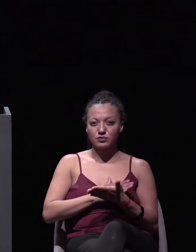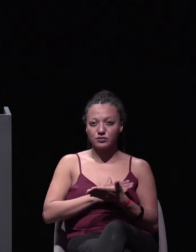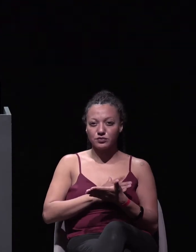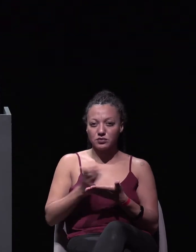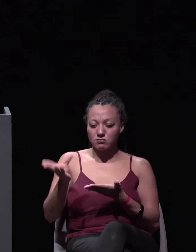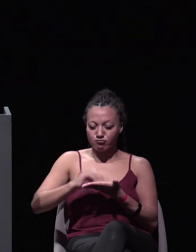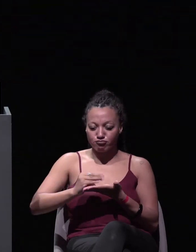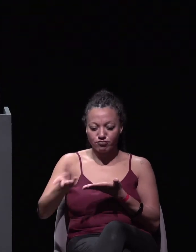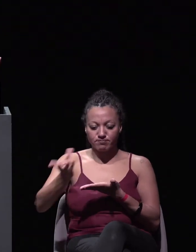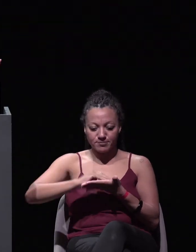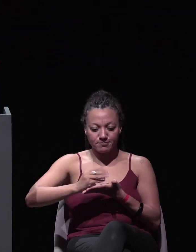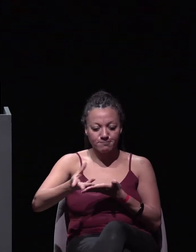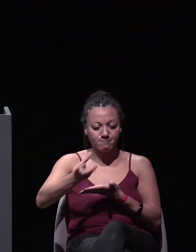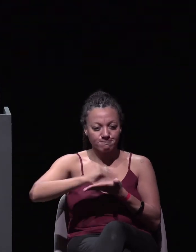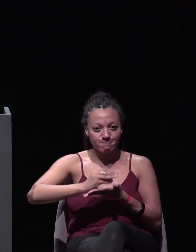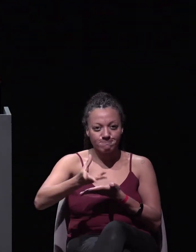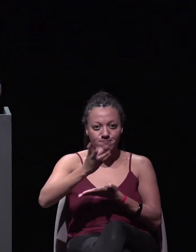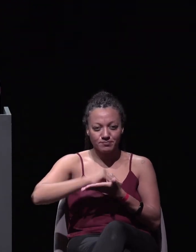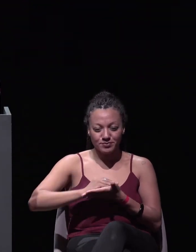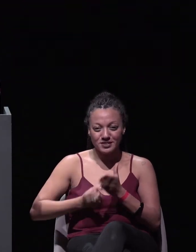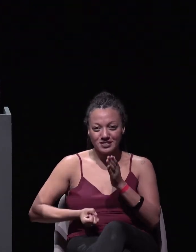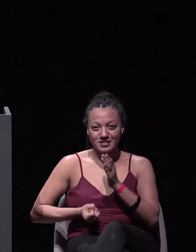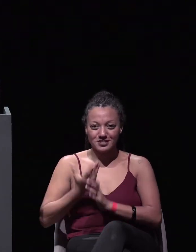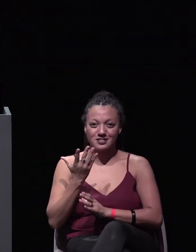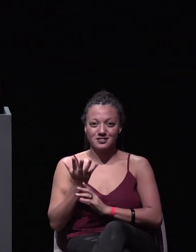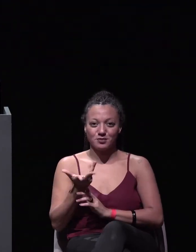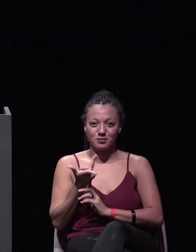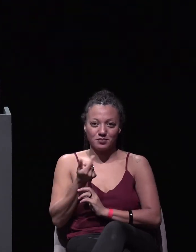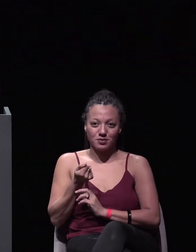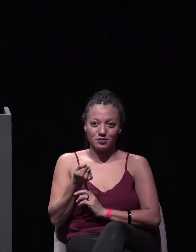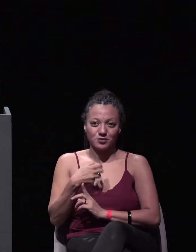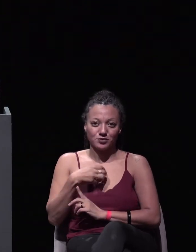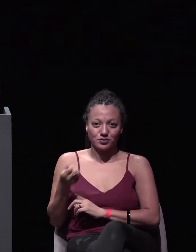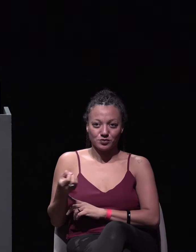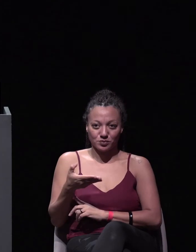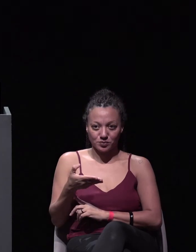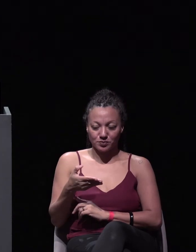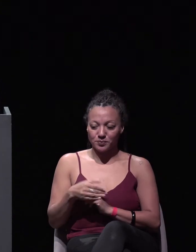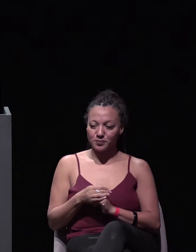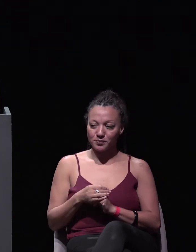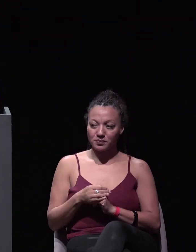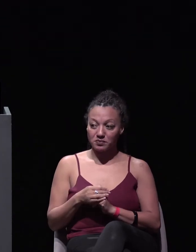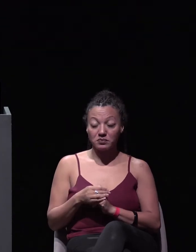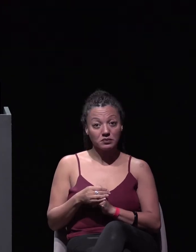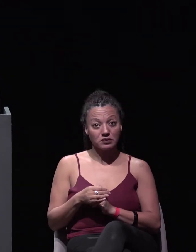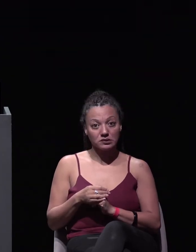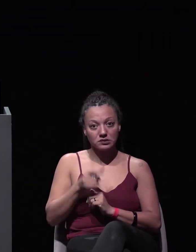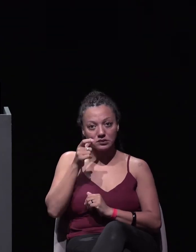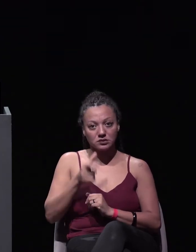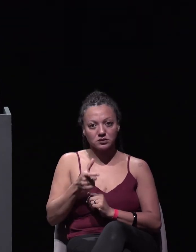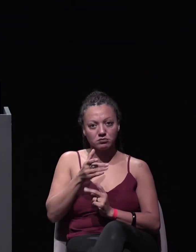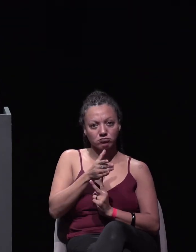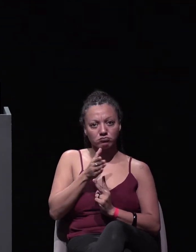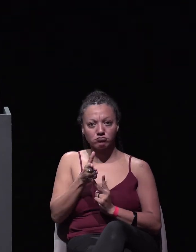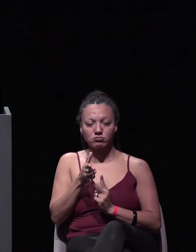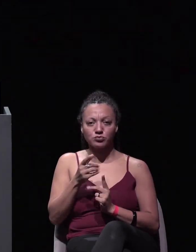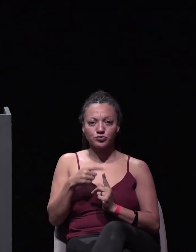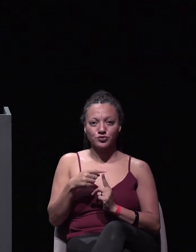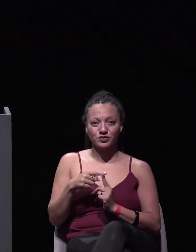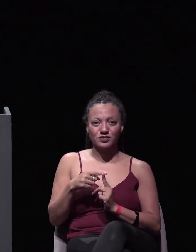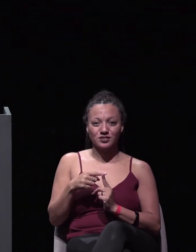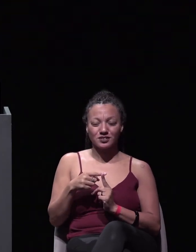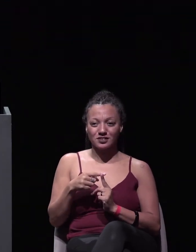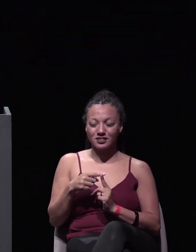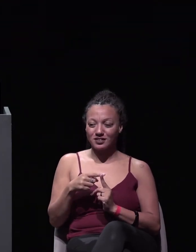uma espécie de leitura, né, uma releitura da obra, que é interessante porque é muito ambígua, porque as falas que ele agrupa